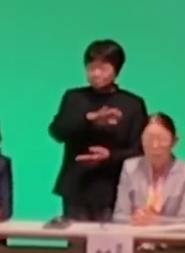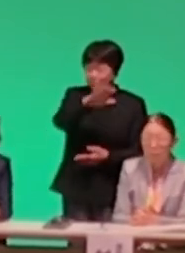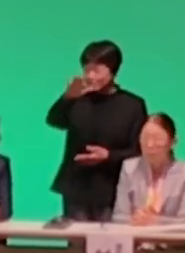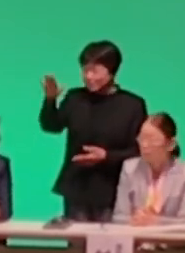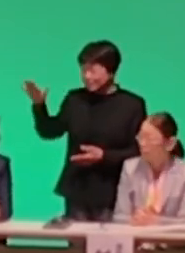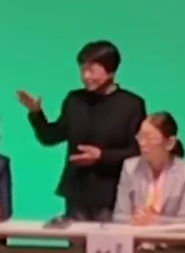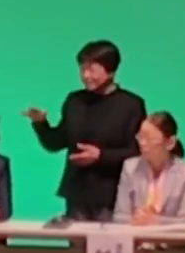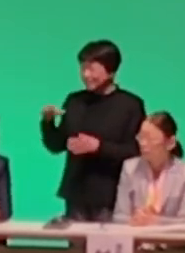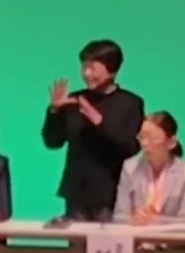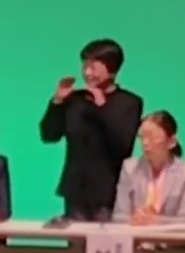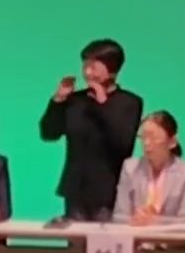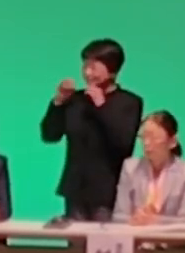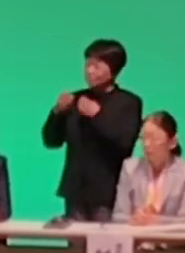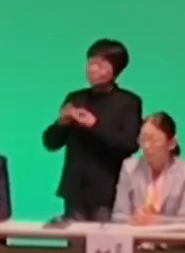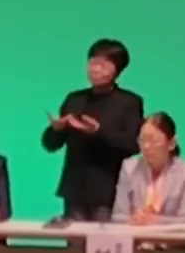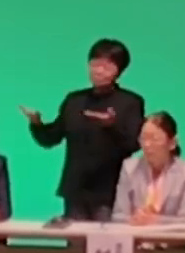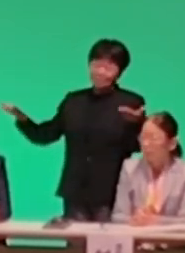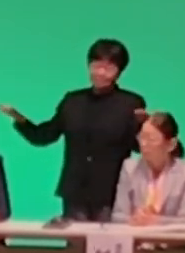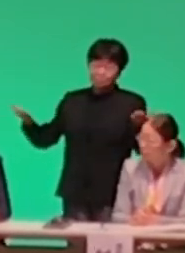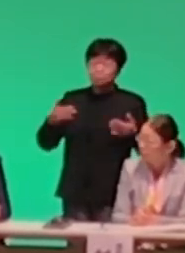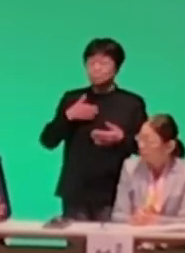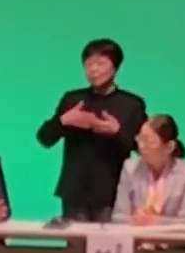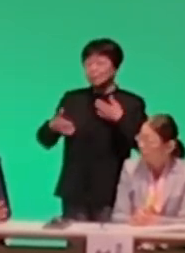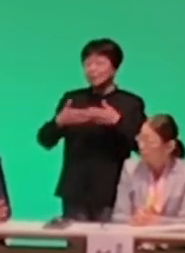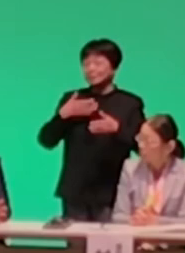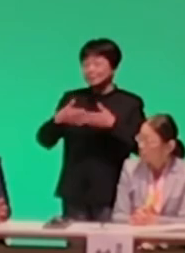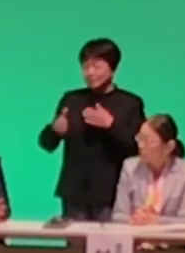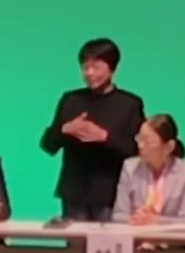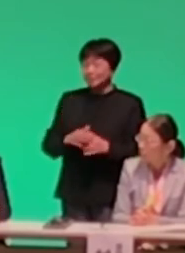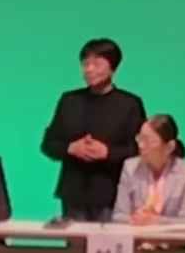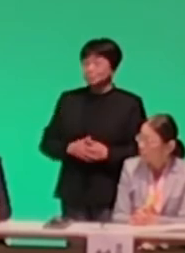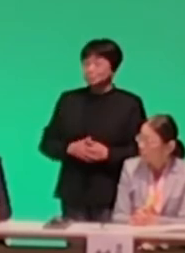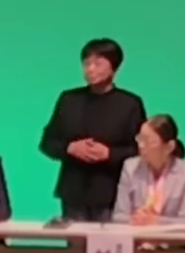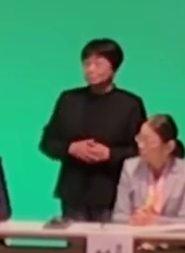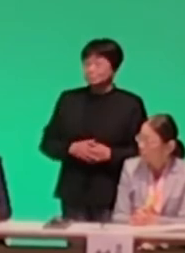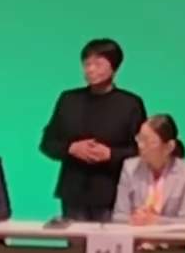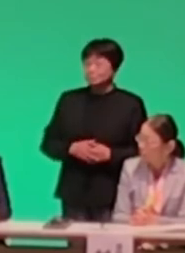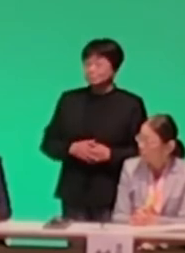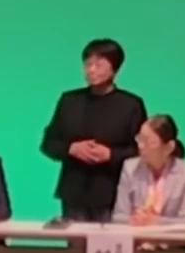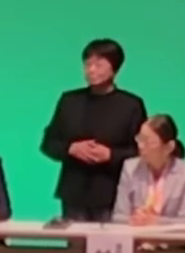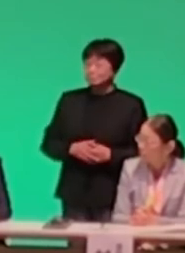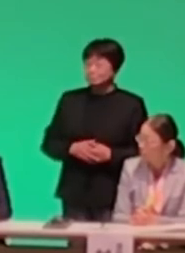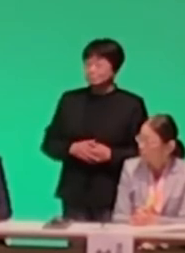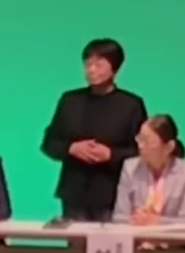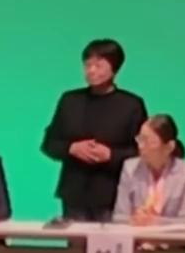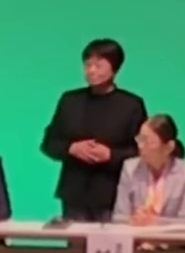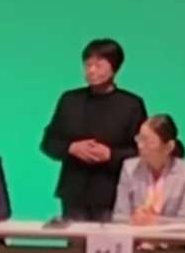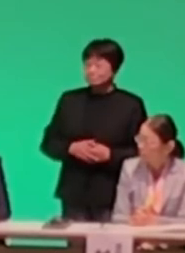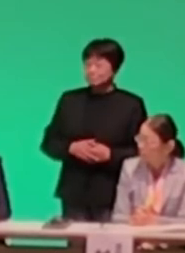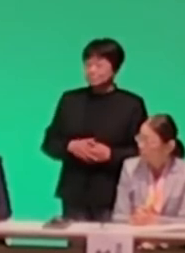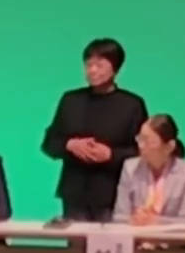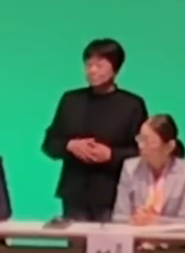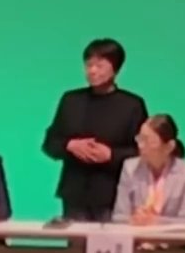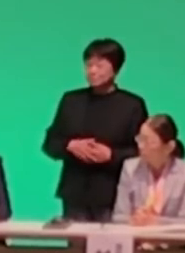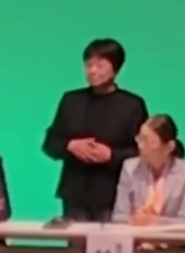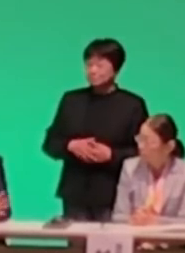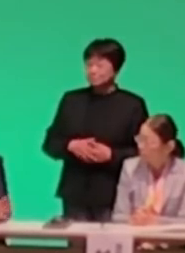ど、まあ、そういう経験をしたんで、まあ、そういう人たち、まあ、世間でそういう目にあっても